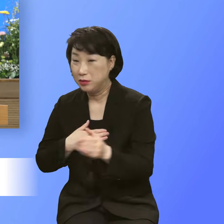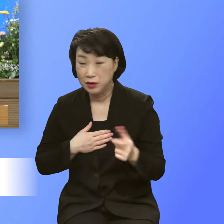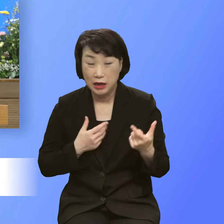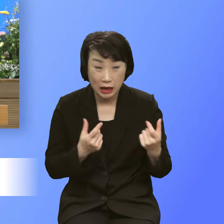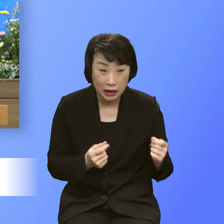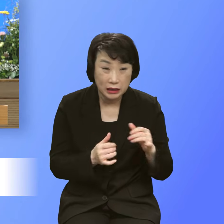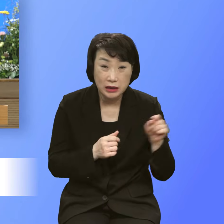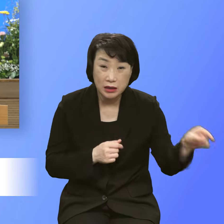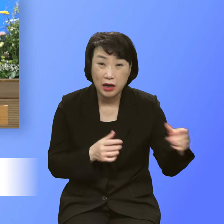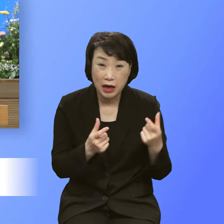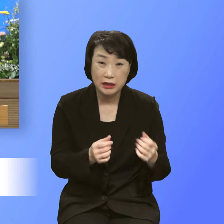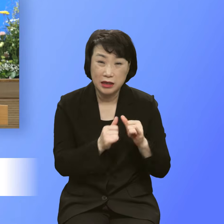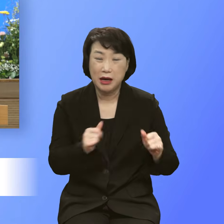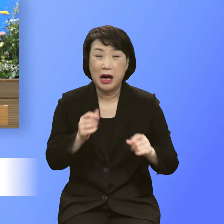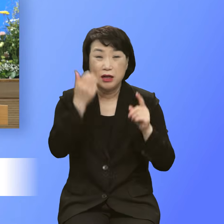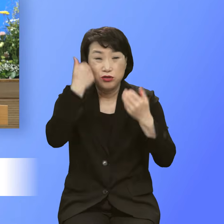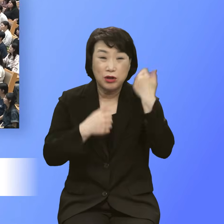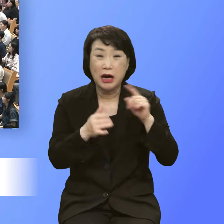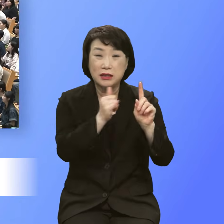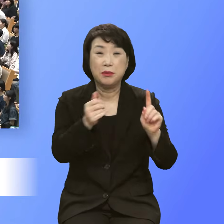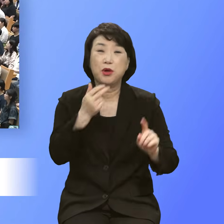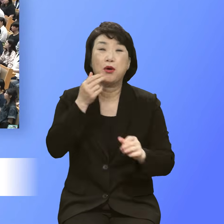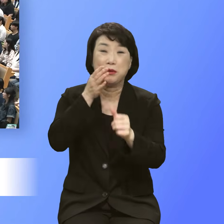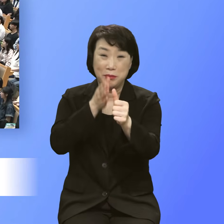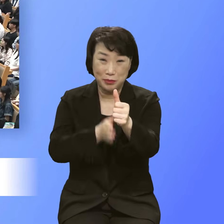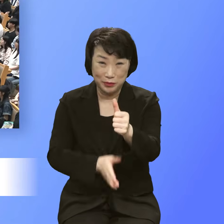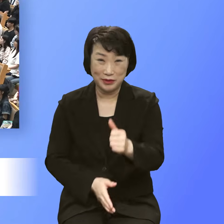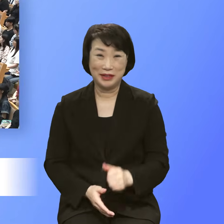하나도 없기를 주님의 이름으로 부탁합니다.